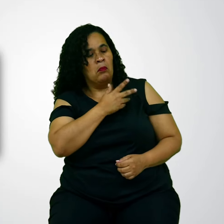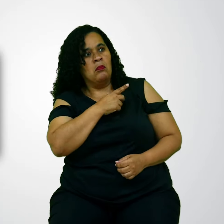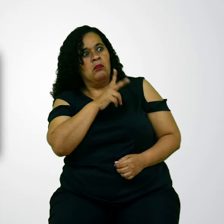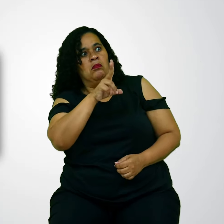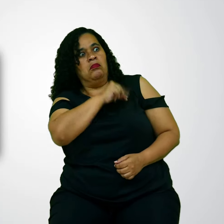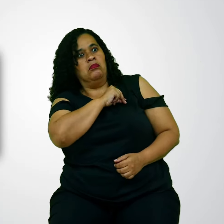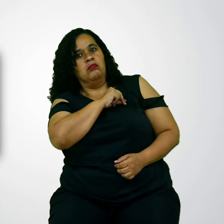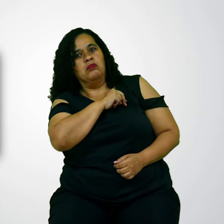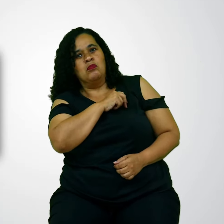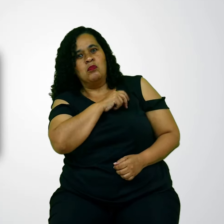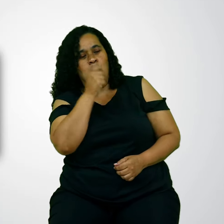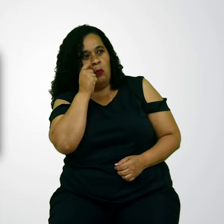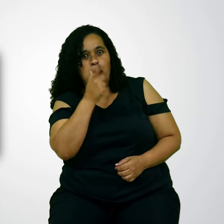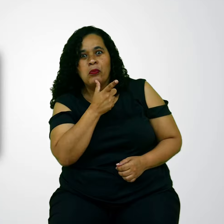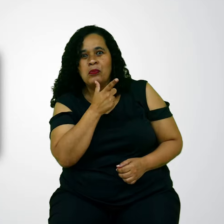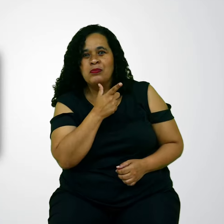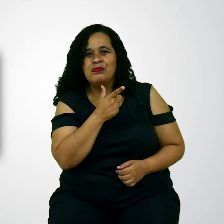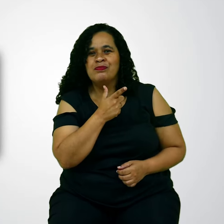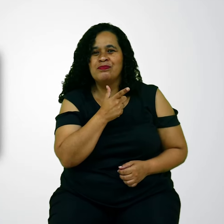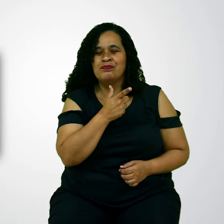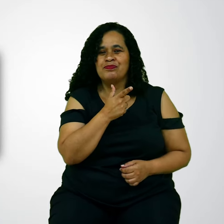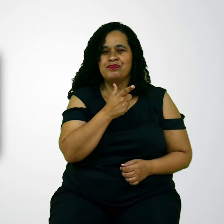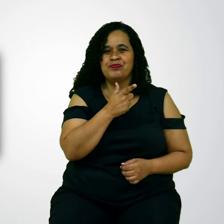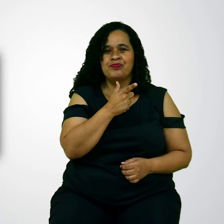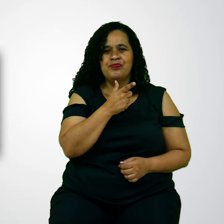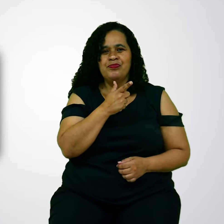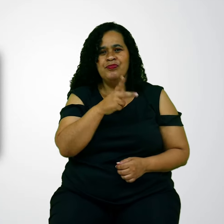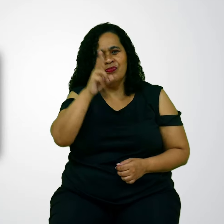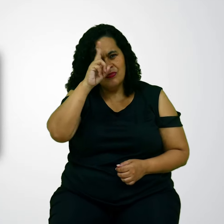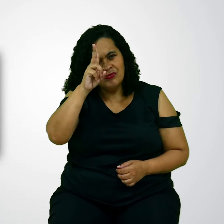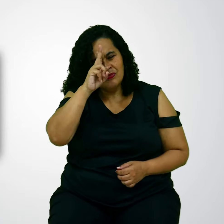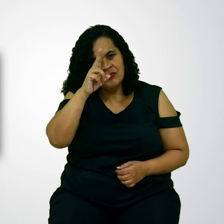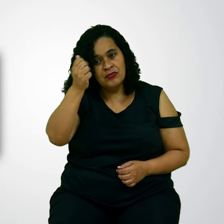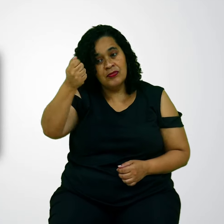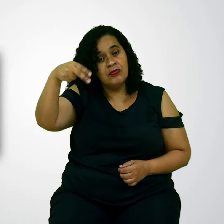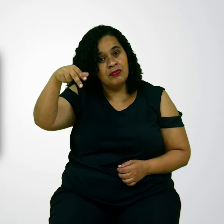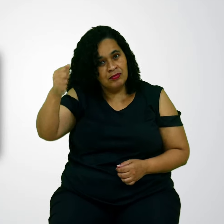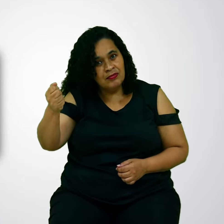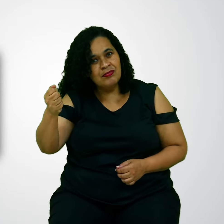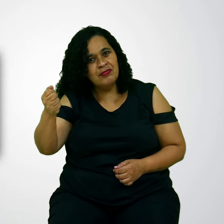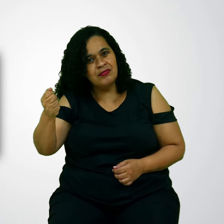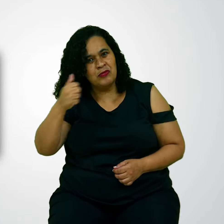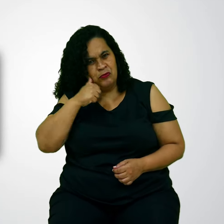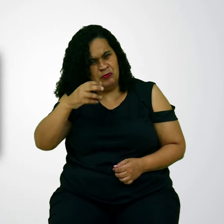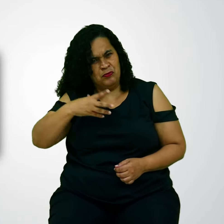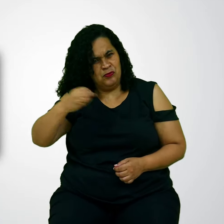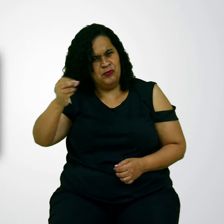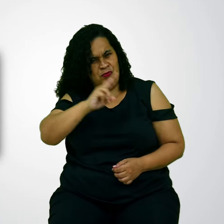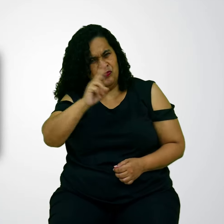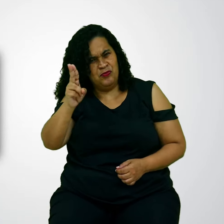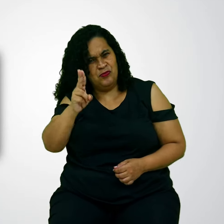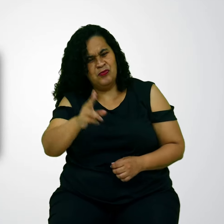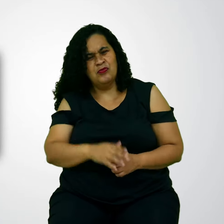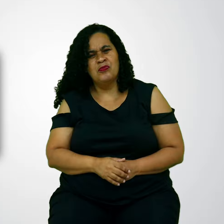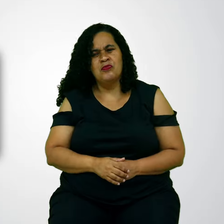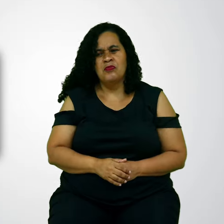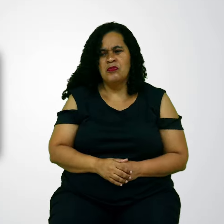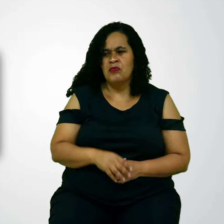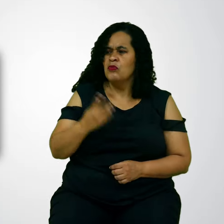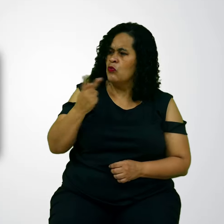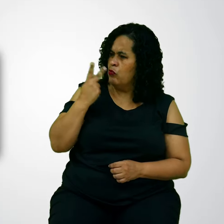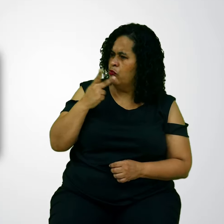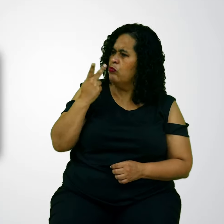Então, se a Ana consegue pregar... E ela falou, papai, eu falei do lago de fogo para minha